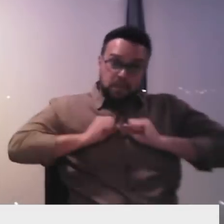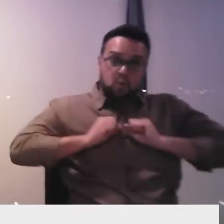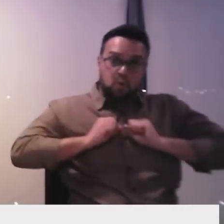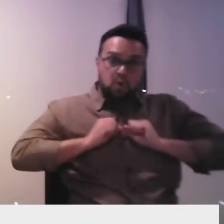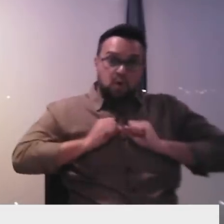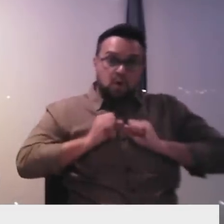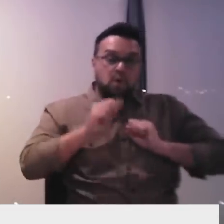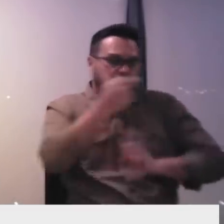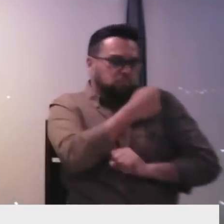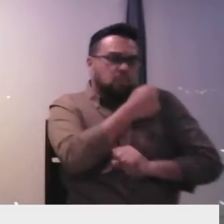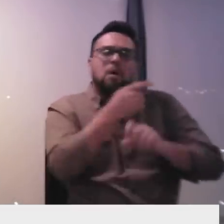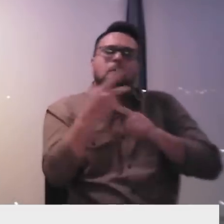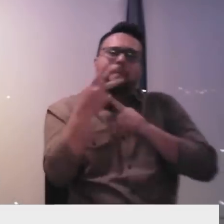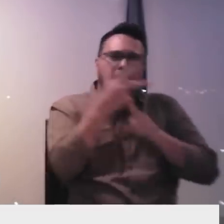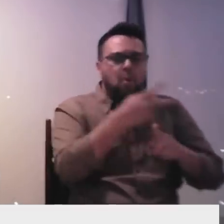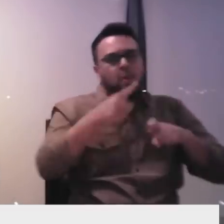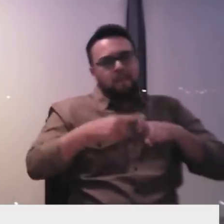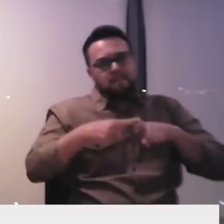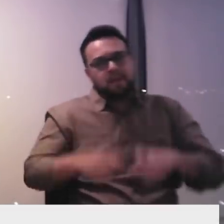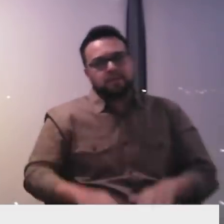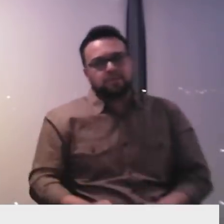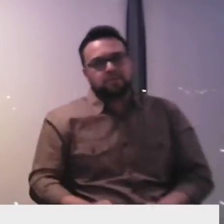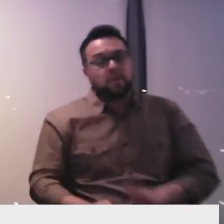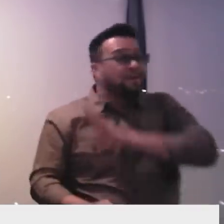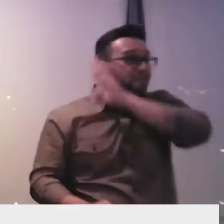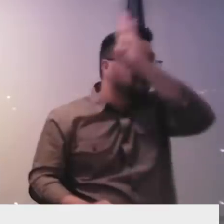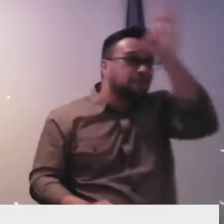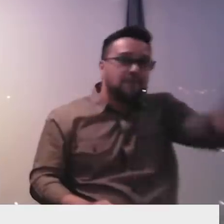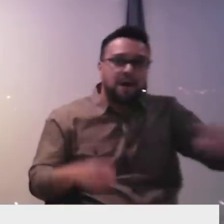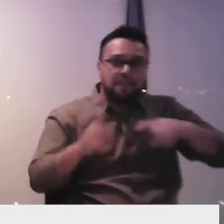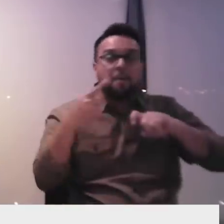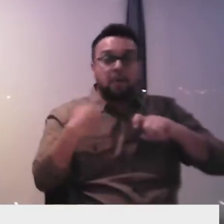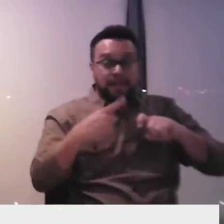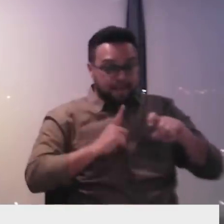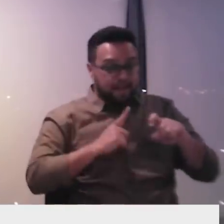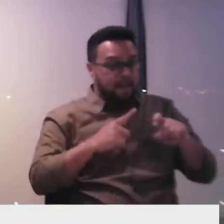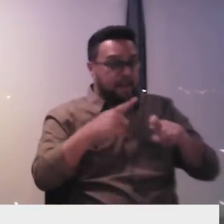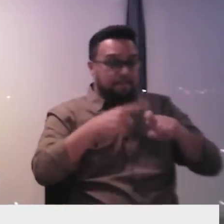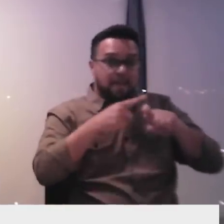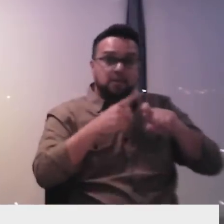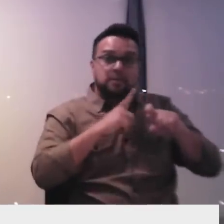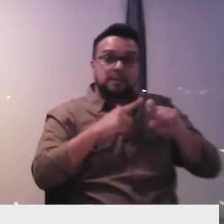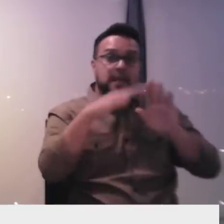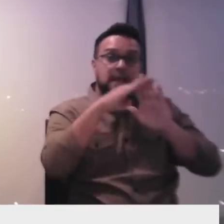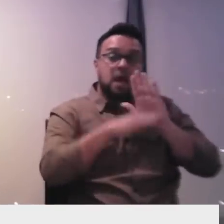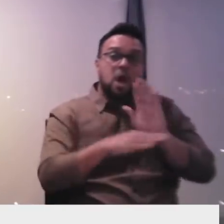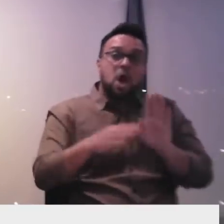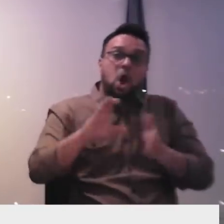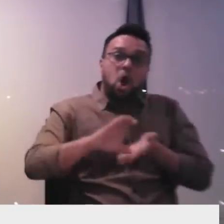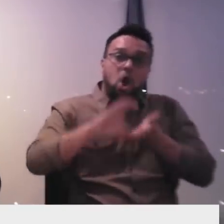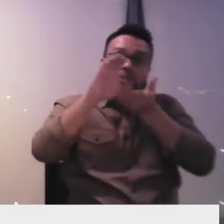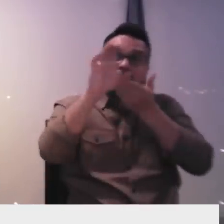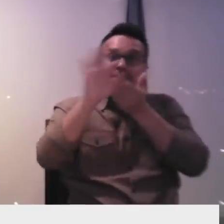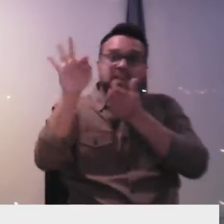vacina, procure um médico. Que esse médico vai seguir recomendações do Conselho Federal de